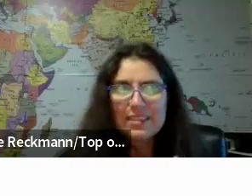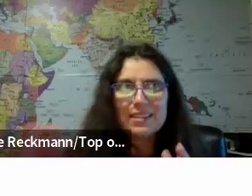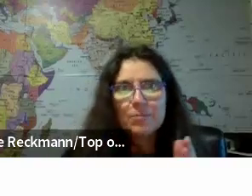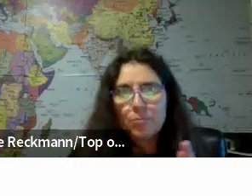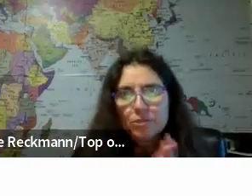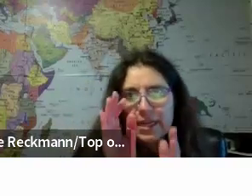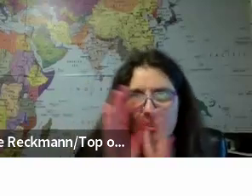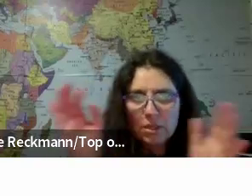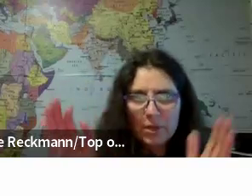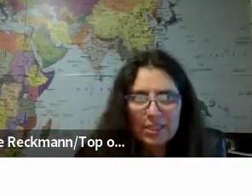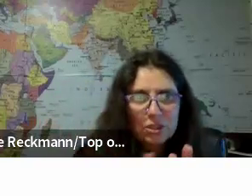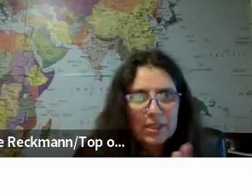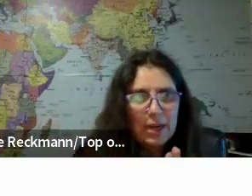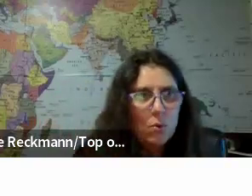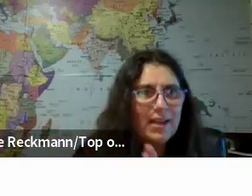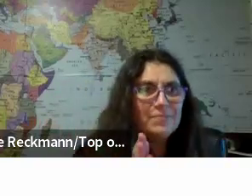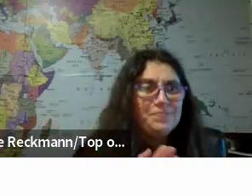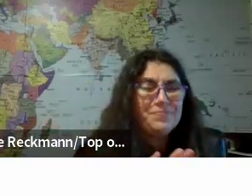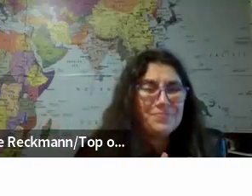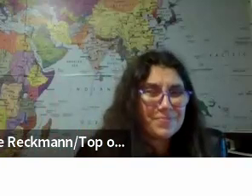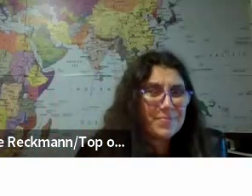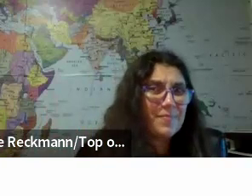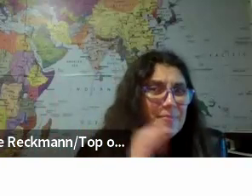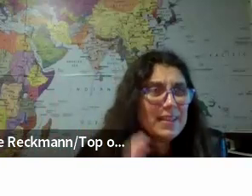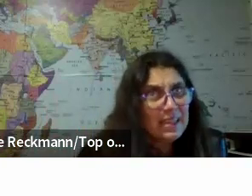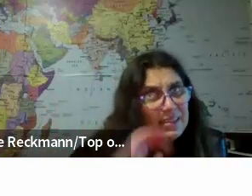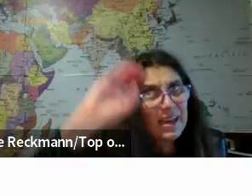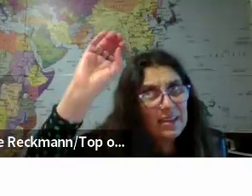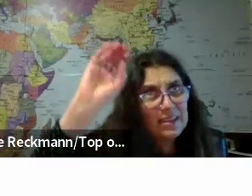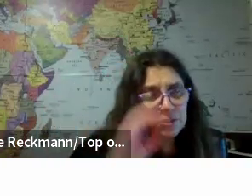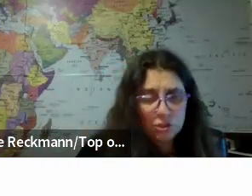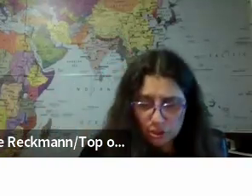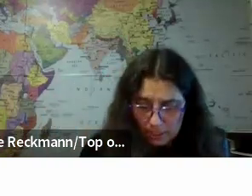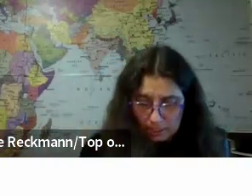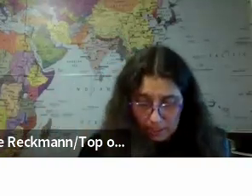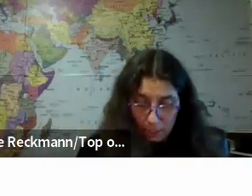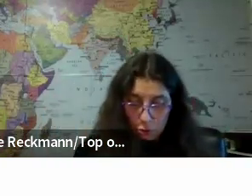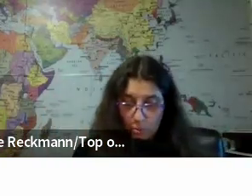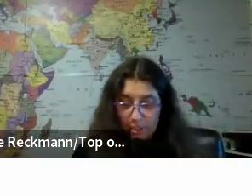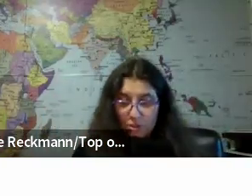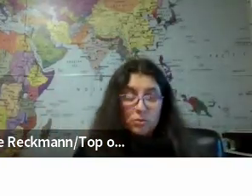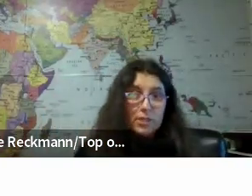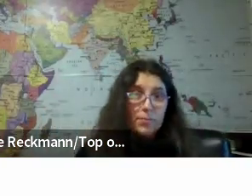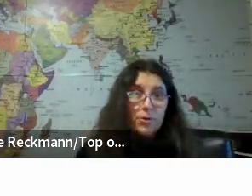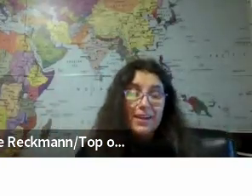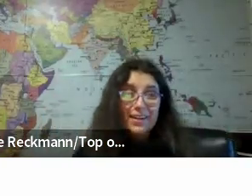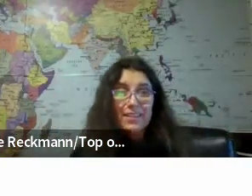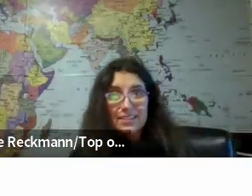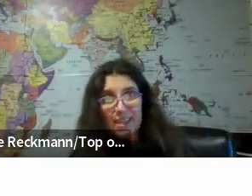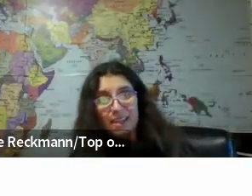esto es, por si acaso, este cuadrito tal cual está dentro de los documentos que ustedes podrán